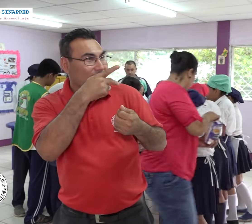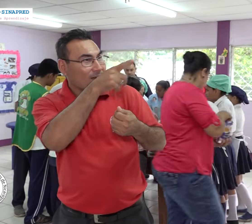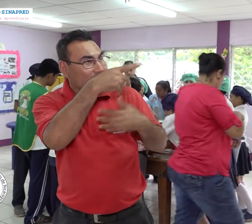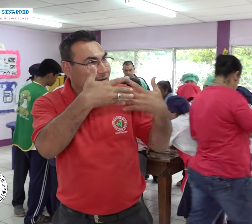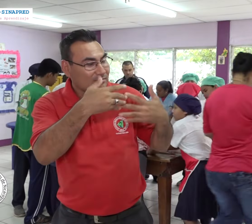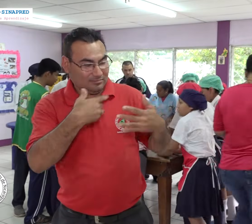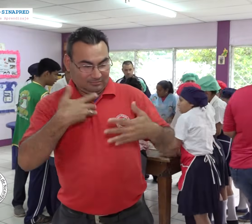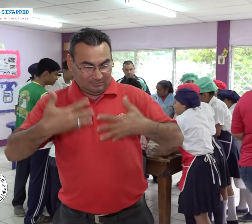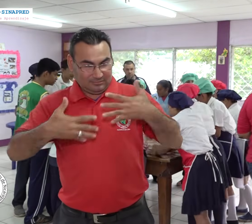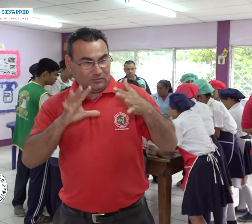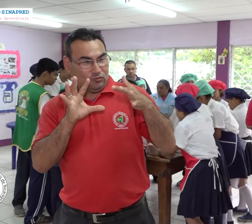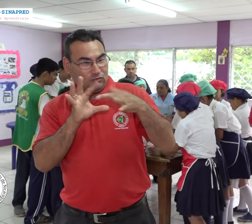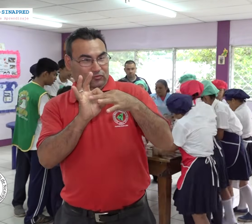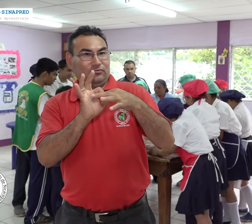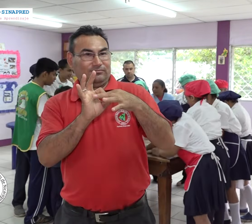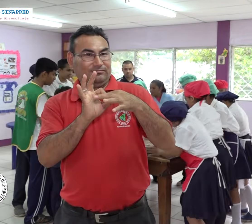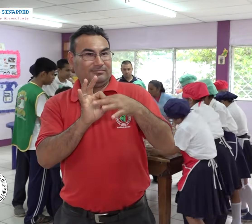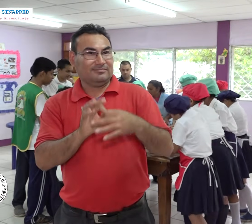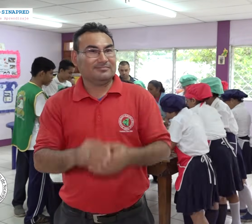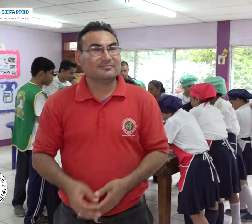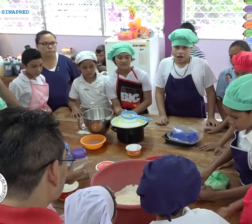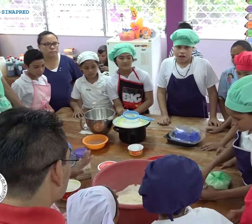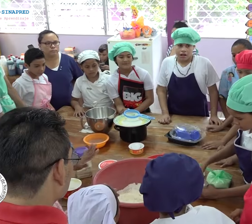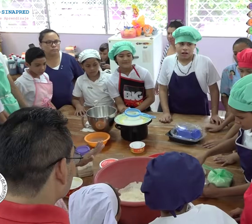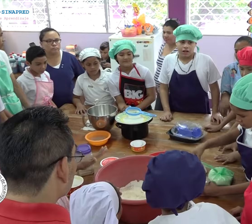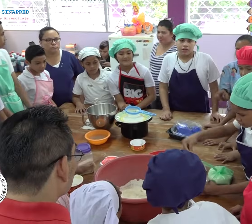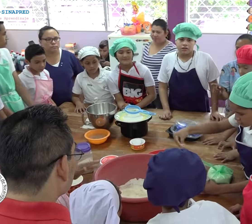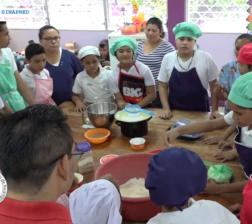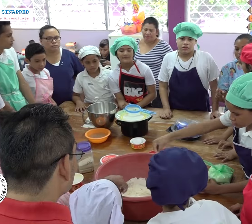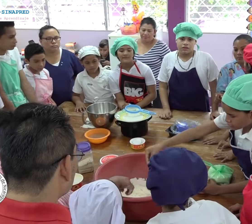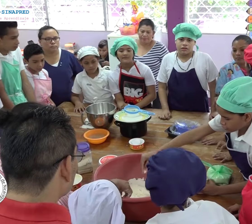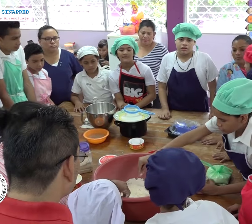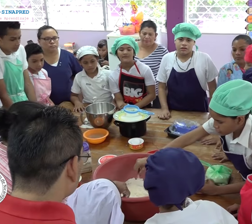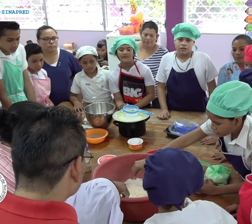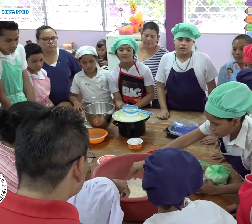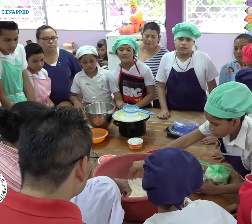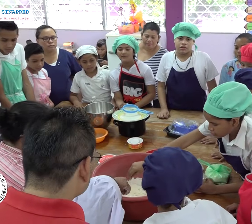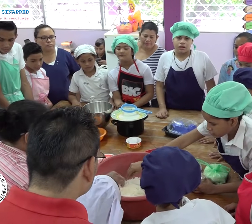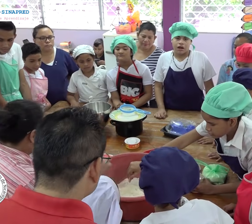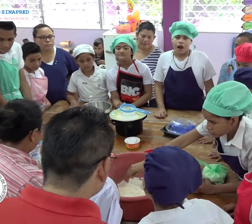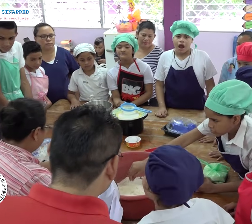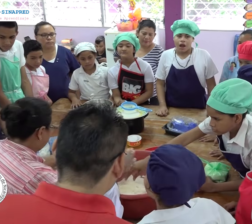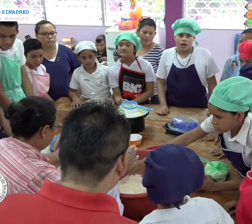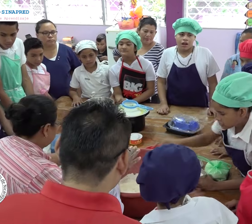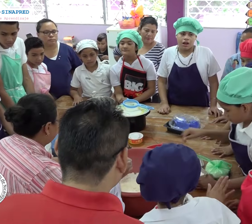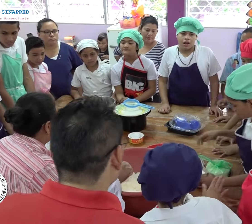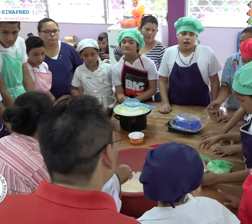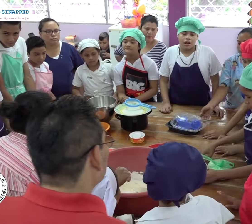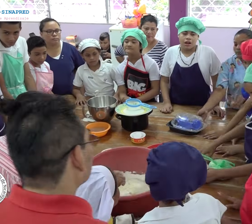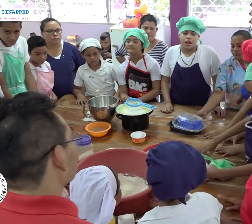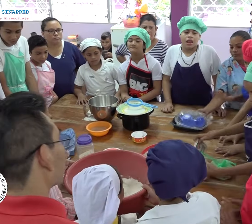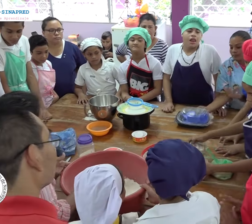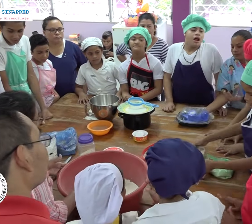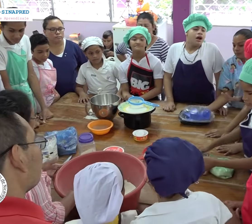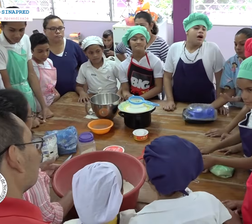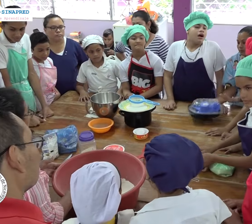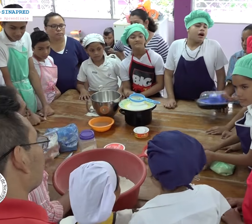el significado de las palabras con las señas. Bueno, después de continué en la asociación y la asociación